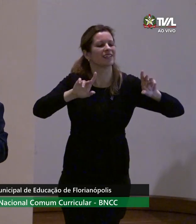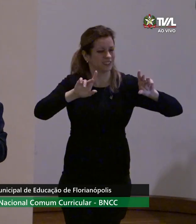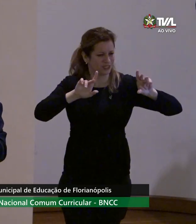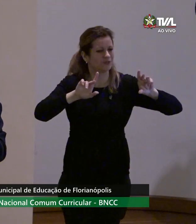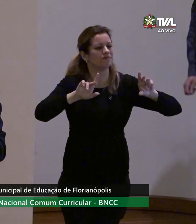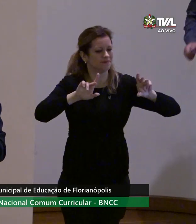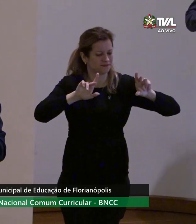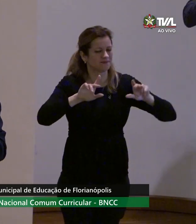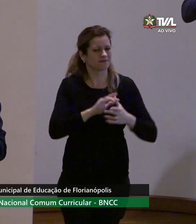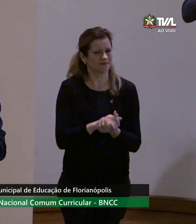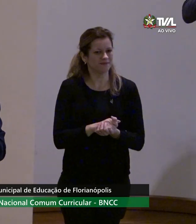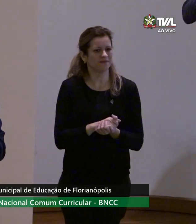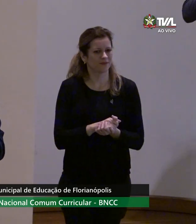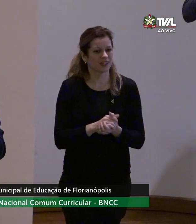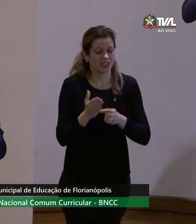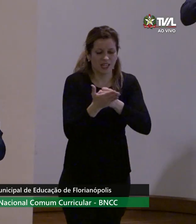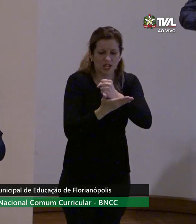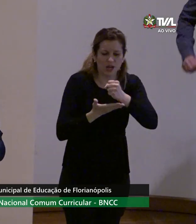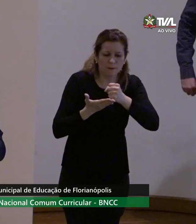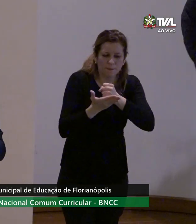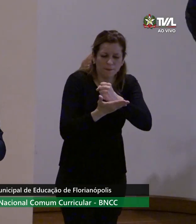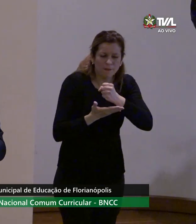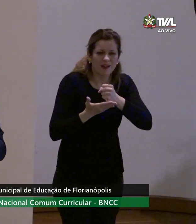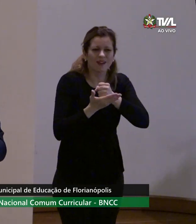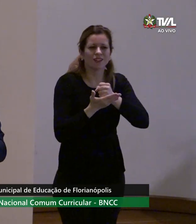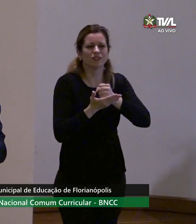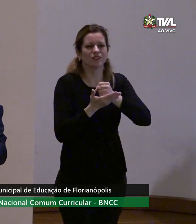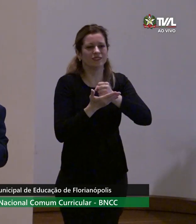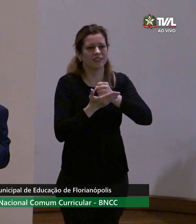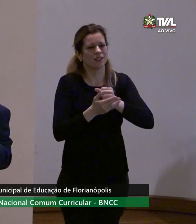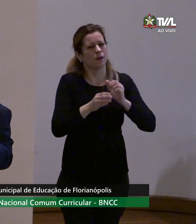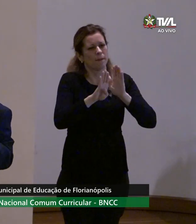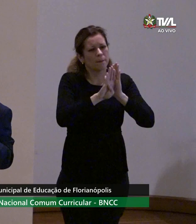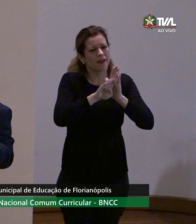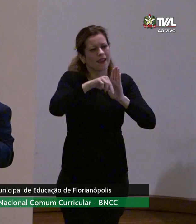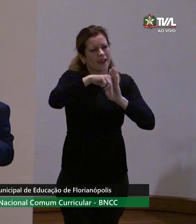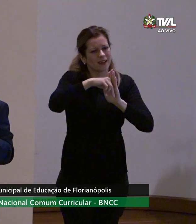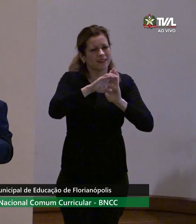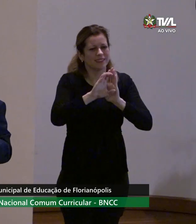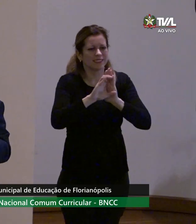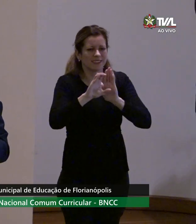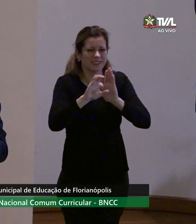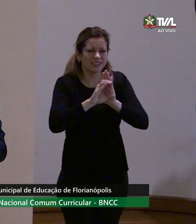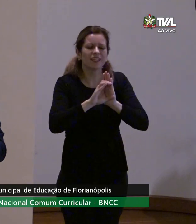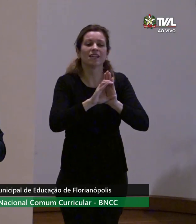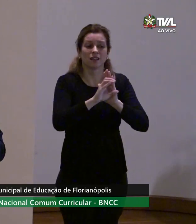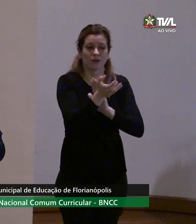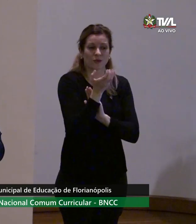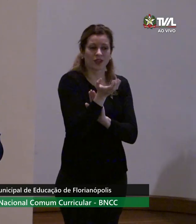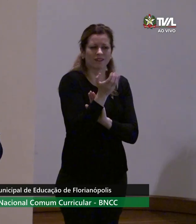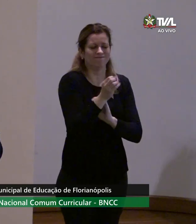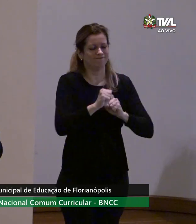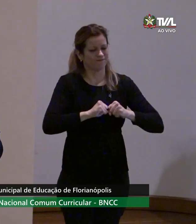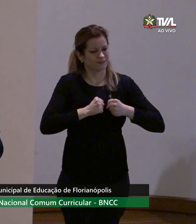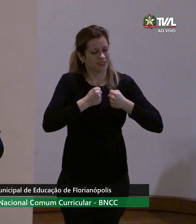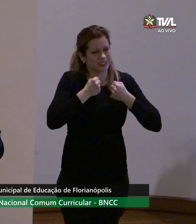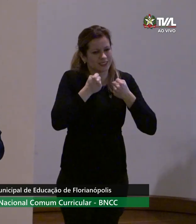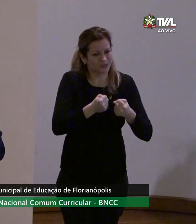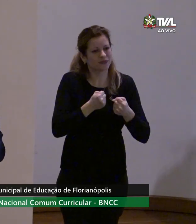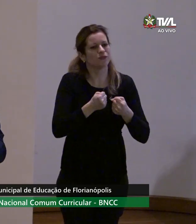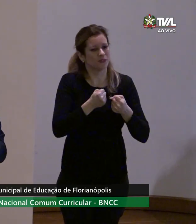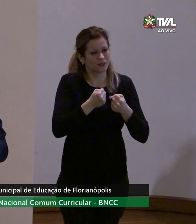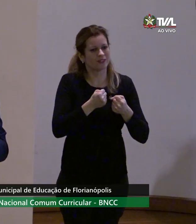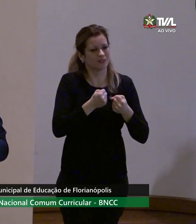a base Nacional comum veio buscar com muito esforço fazer quem sabe